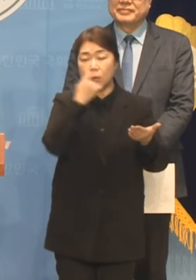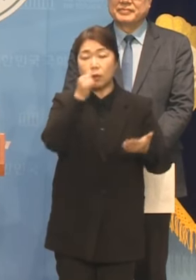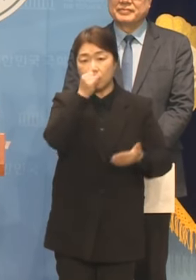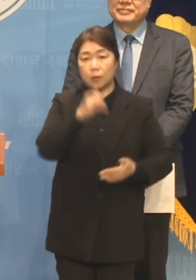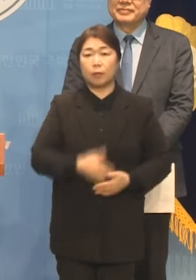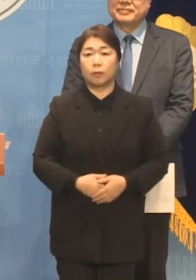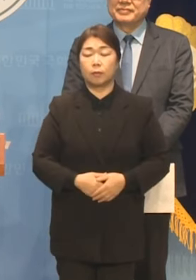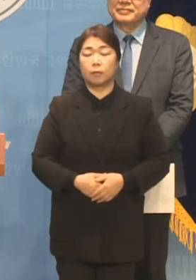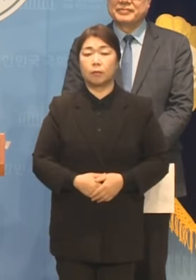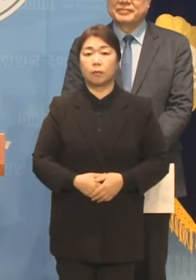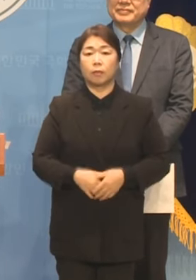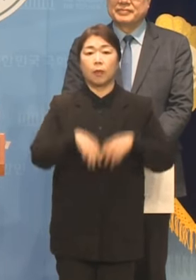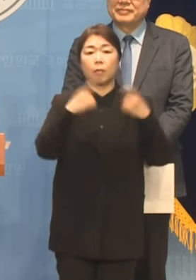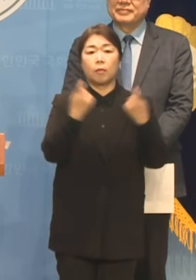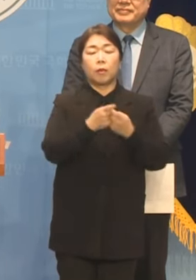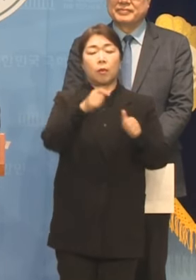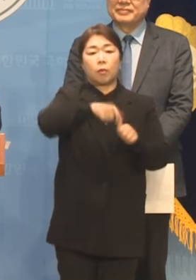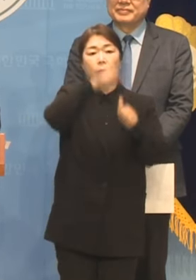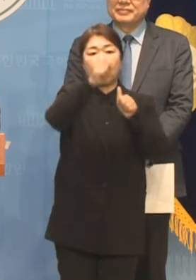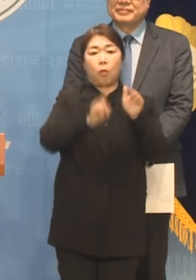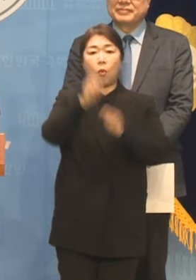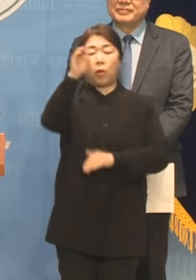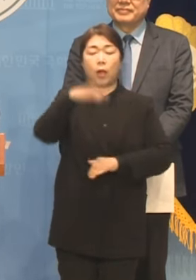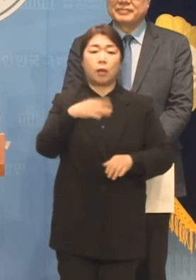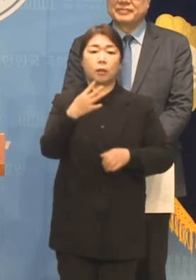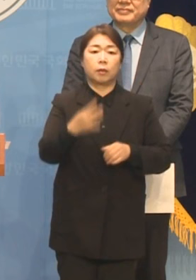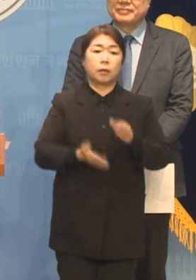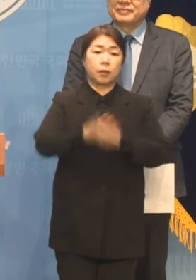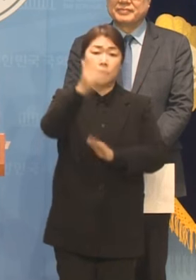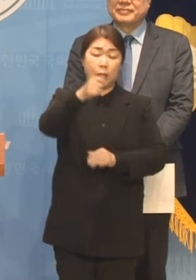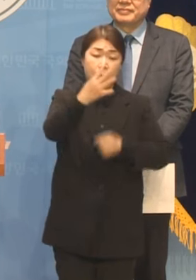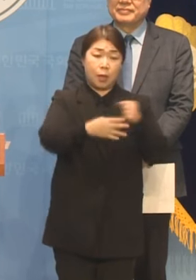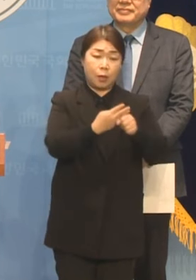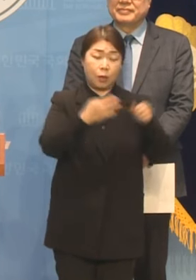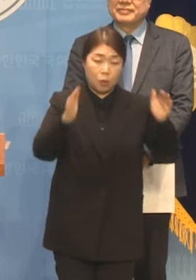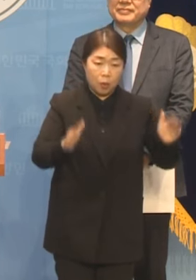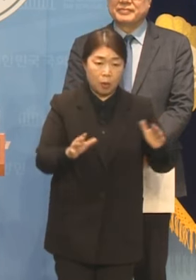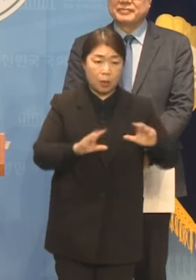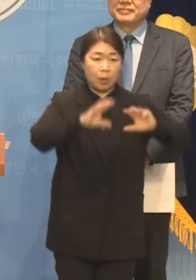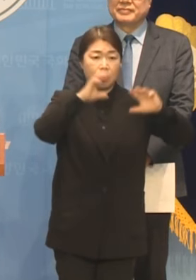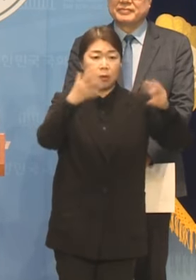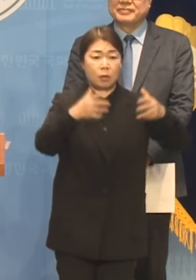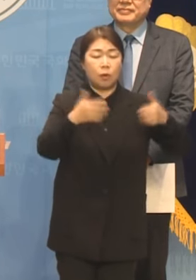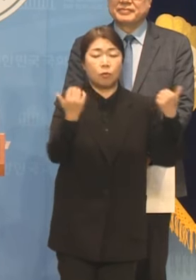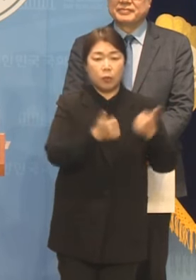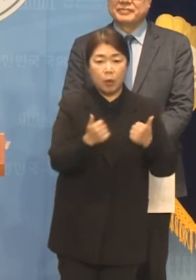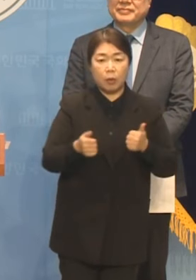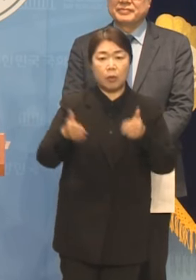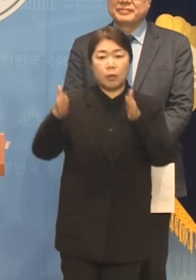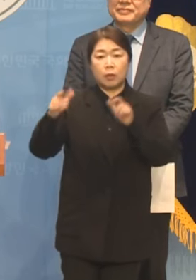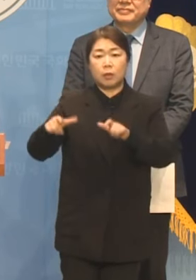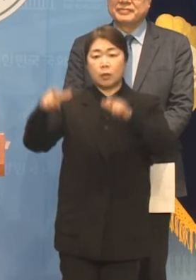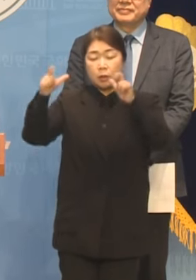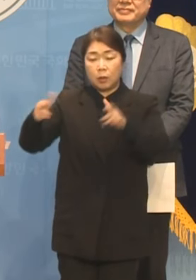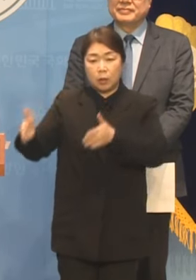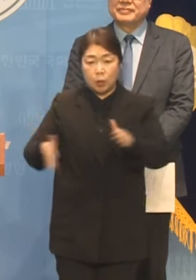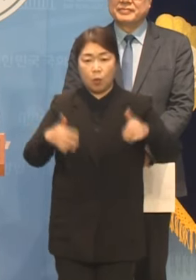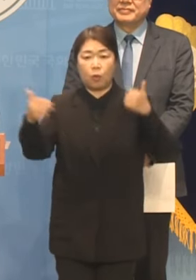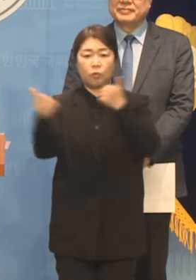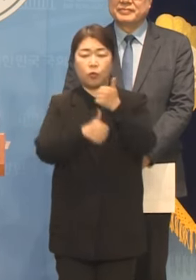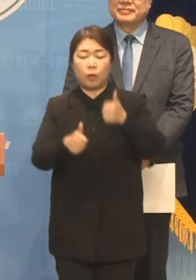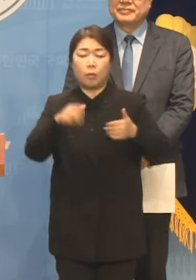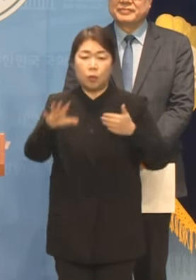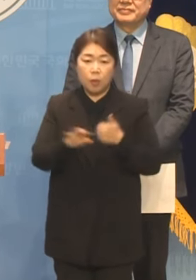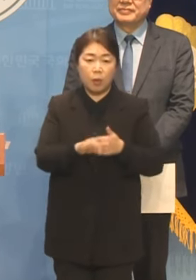민선기 고향 시장 4년 동안 지역의 국회의원 및 시도 위원과 추진한 당정협의 실태는 국직